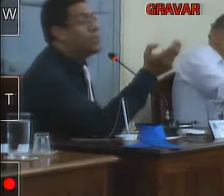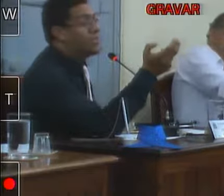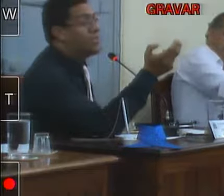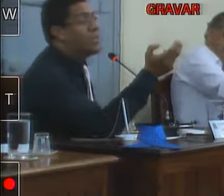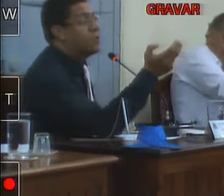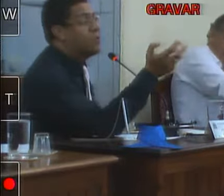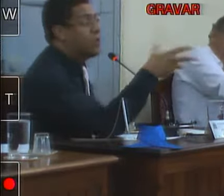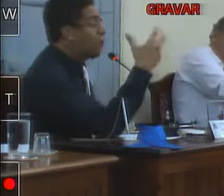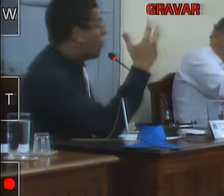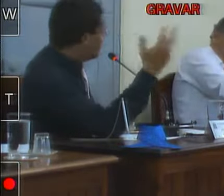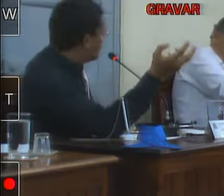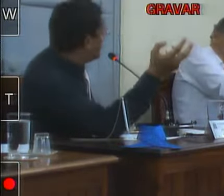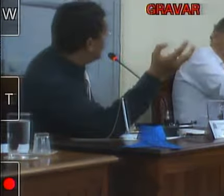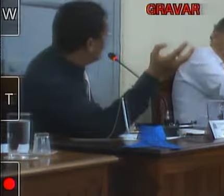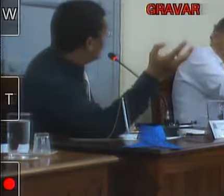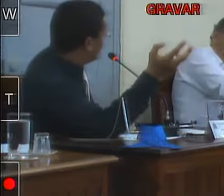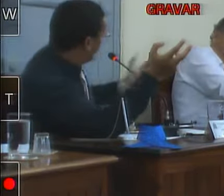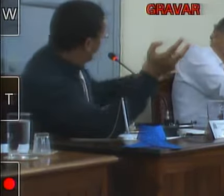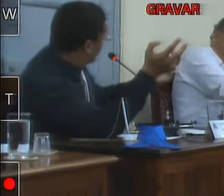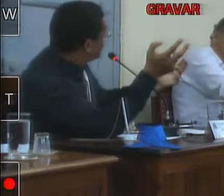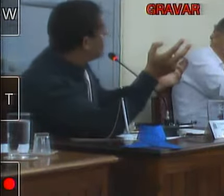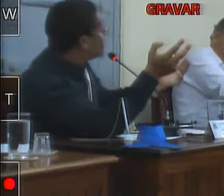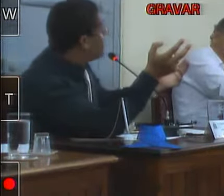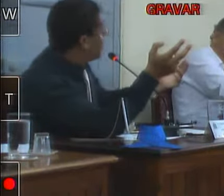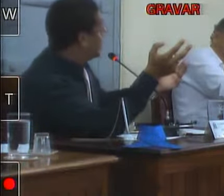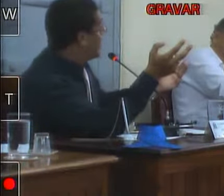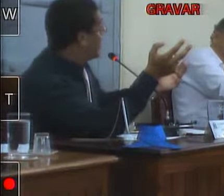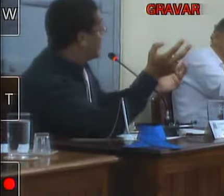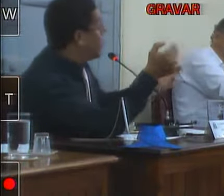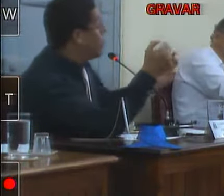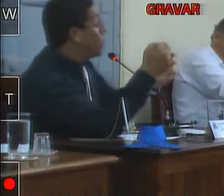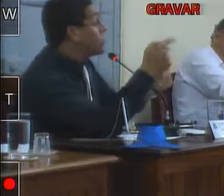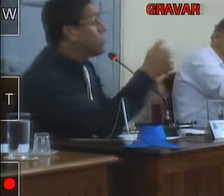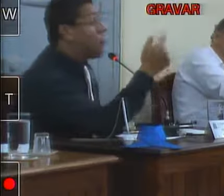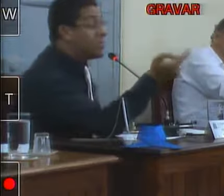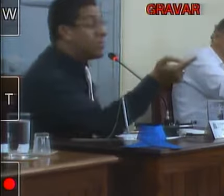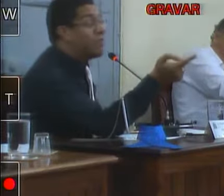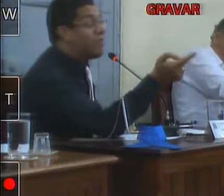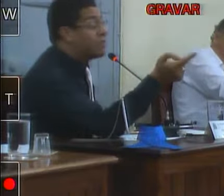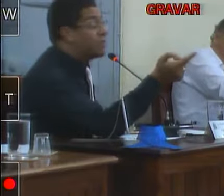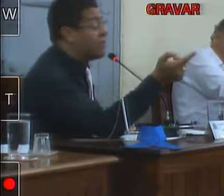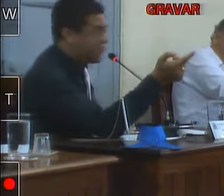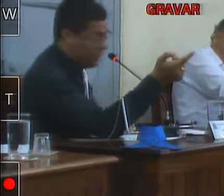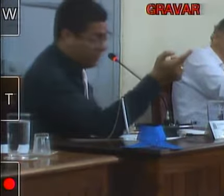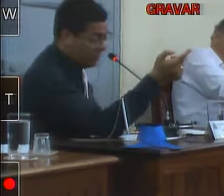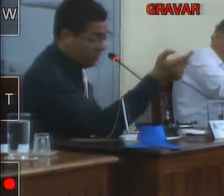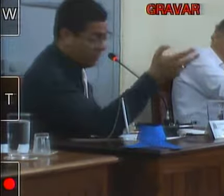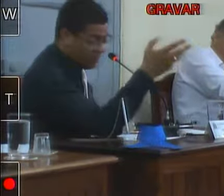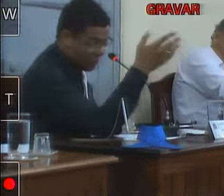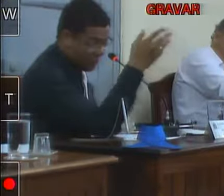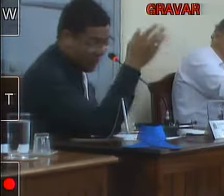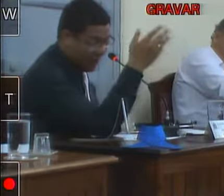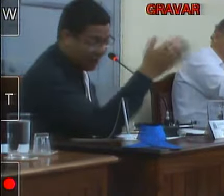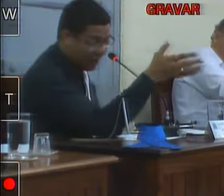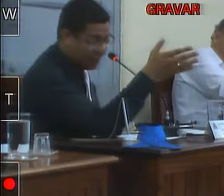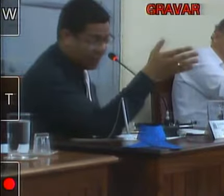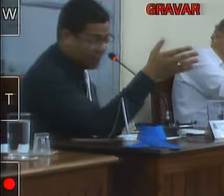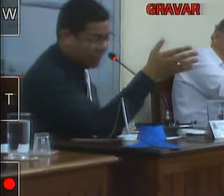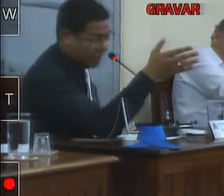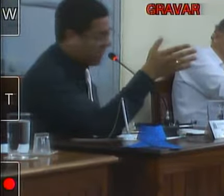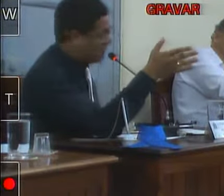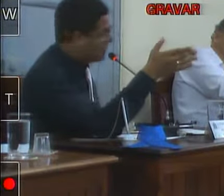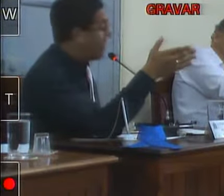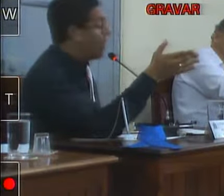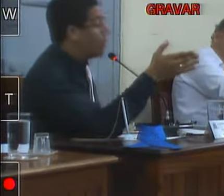equilíbrio financeiro, quanto que se tem de despesa, quanto que se tem de receita e quanto que se pode ser feito de investimento. Então, eu acho que a lei do